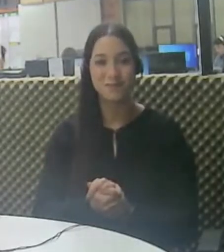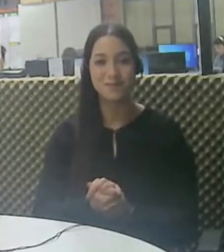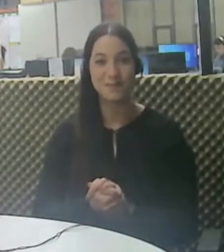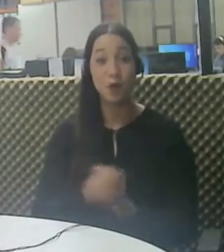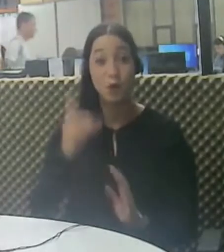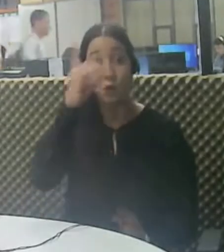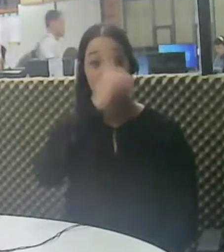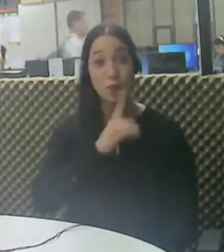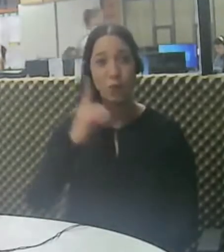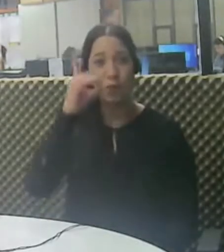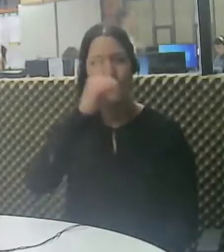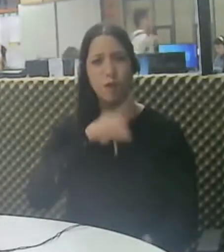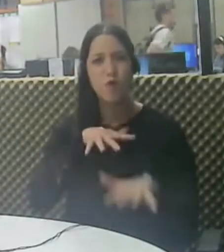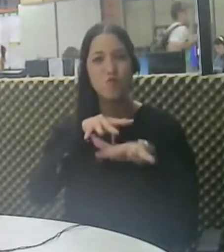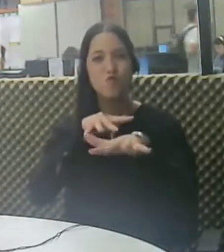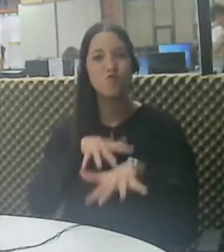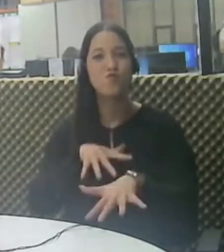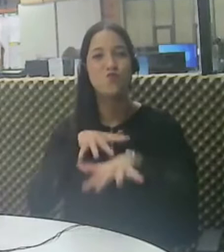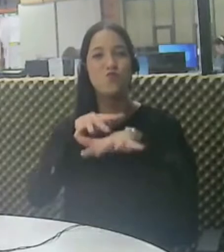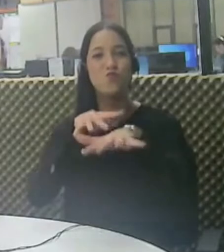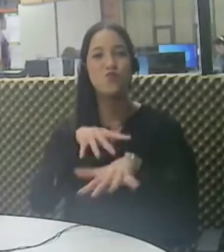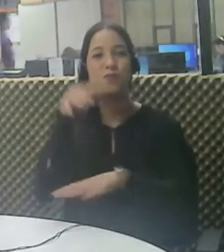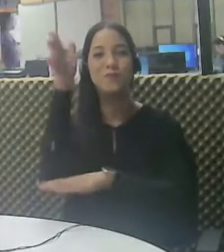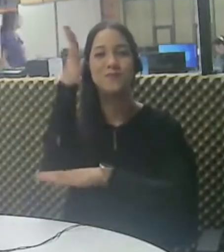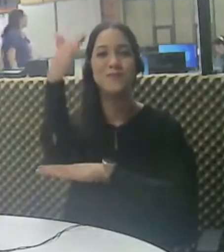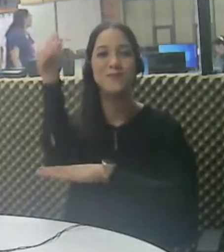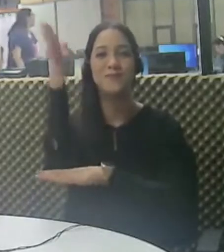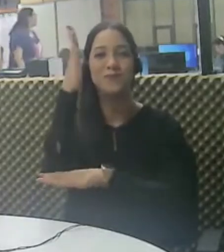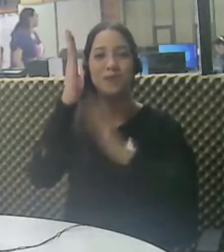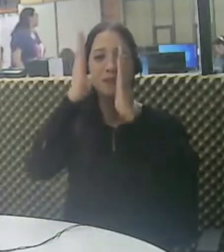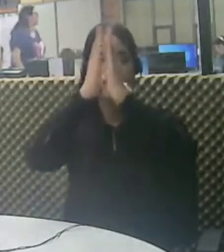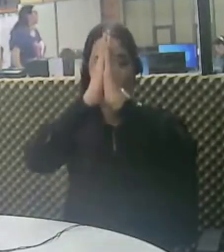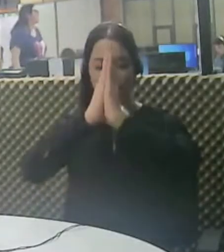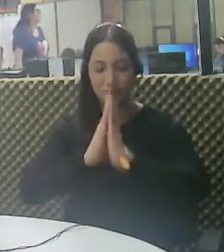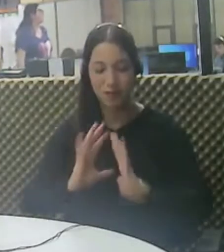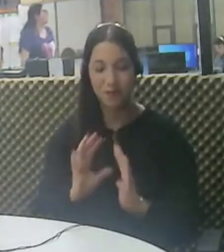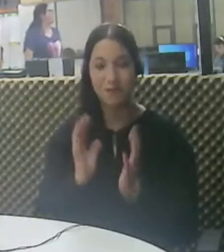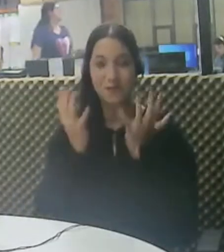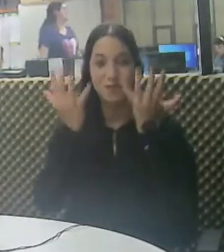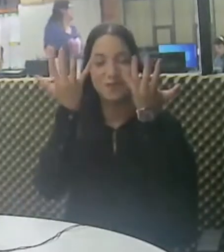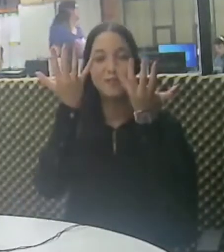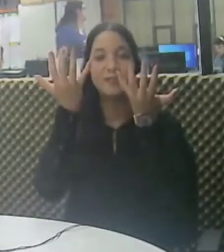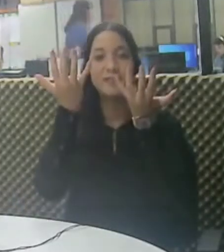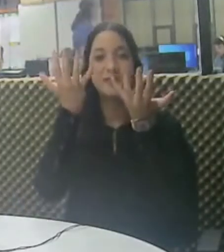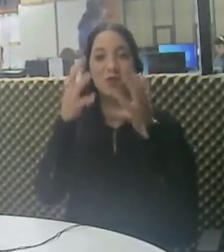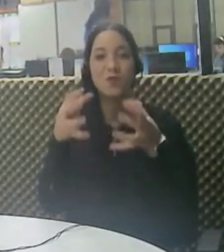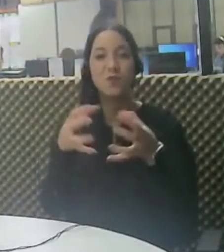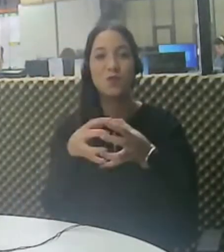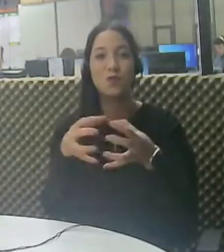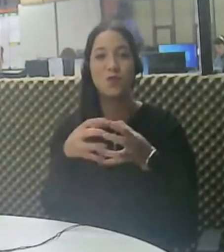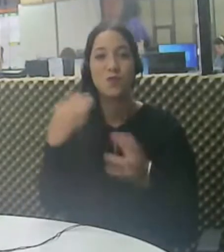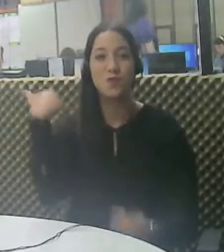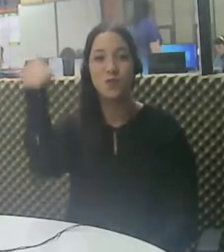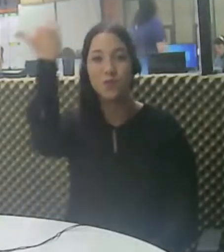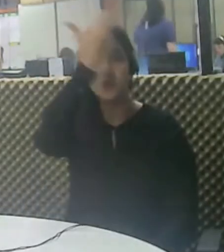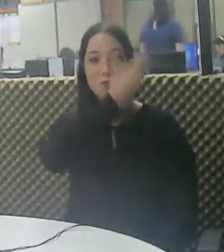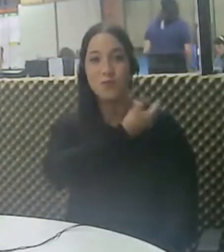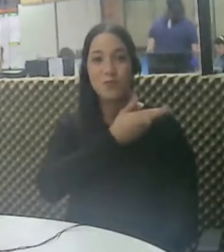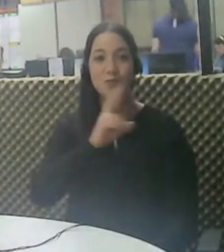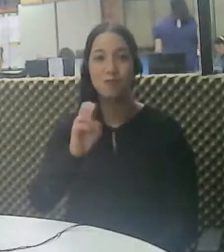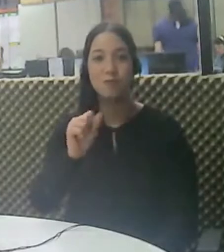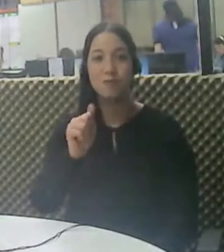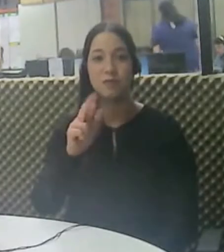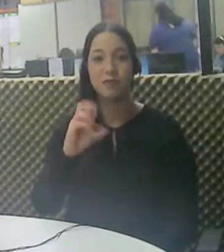O domingo foi de desfile, descida dos mastros, devoção e festa. Com realização da Irmandade de Nossa Senhora do Rosário e